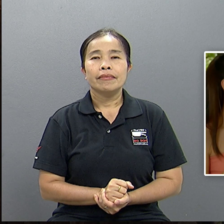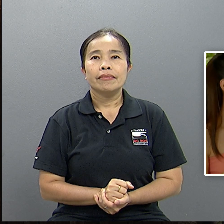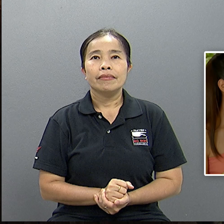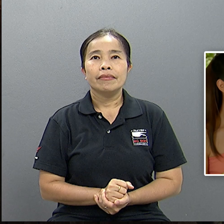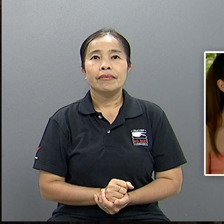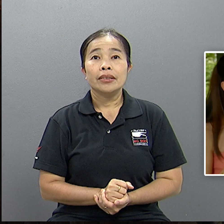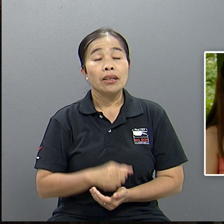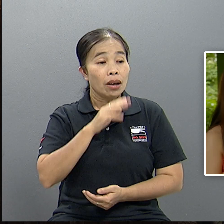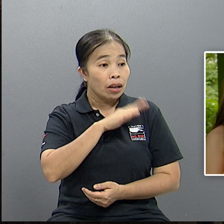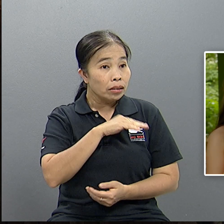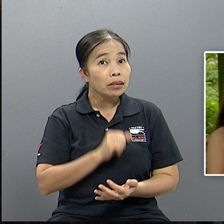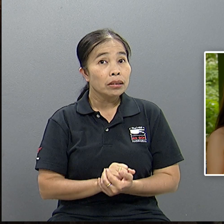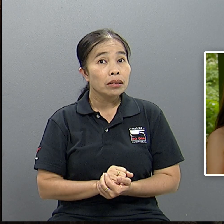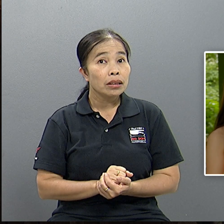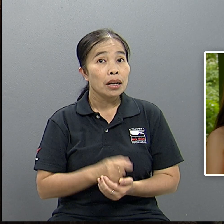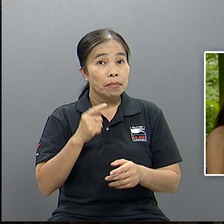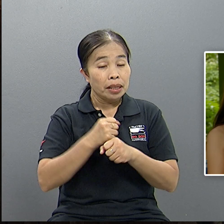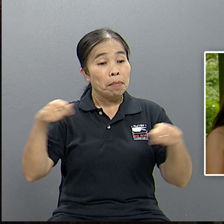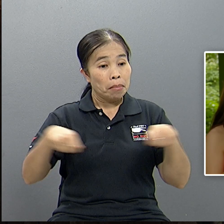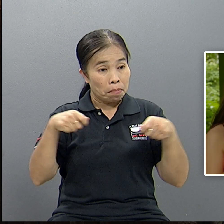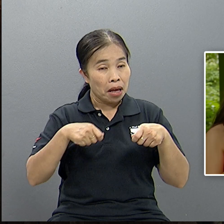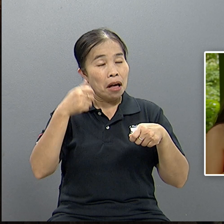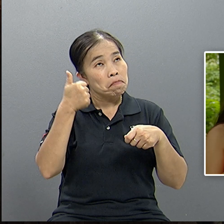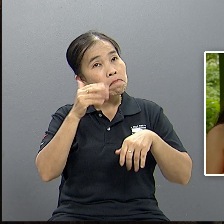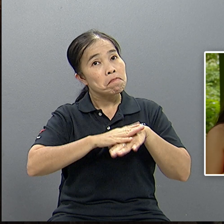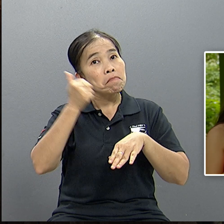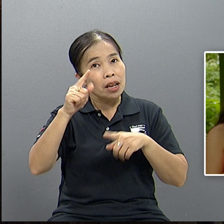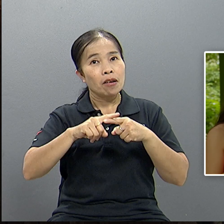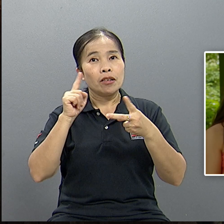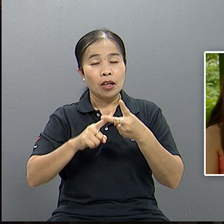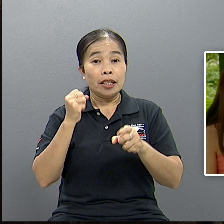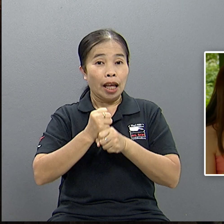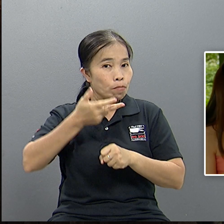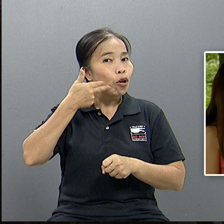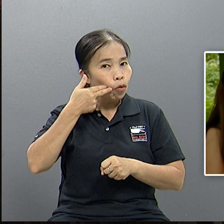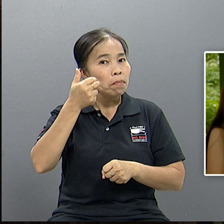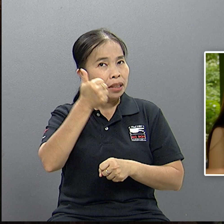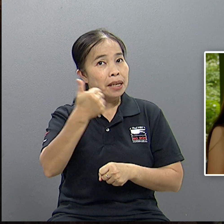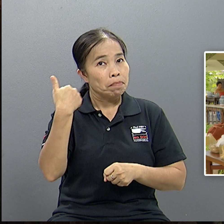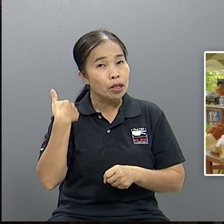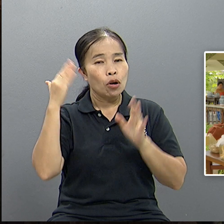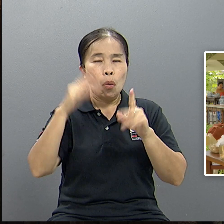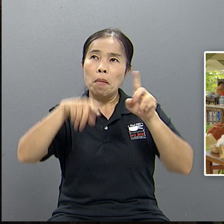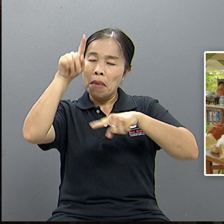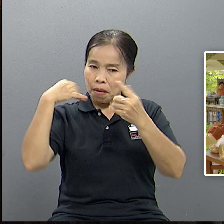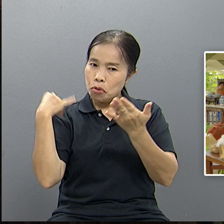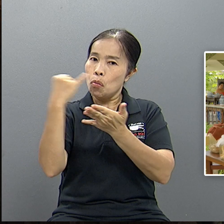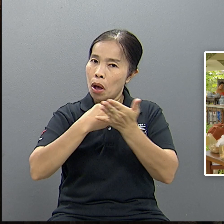หลวงเจ้าสายนอกจากทำกับข้าวเก่งยังมีฝีมือเรื่องทำขนมบางคนก็วาดรูปเก่งด้วย